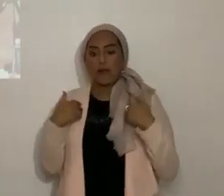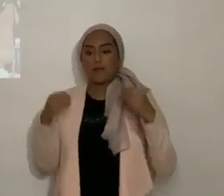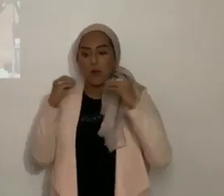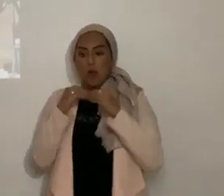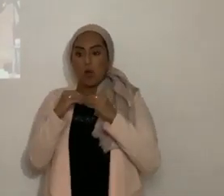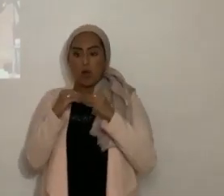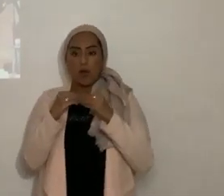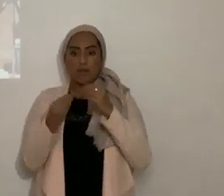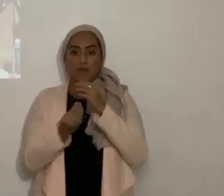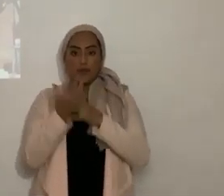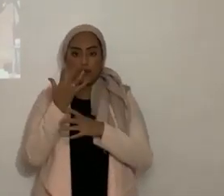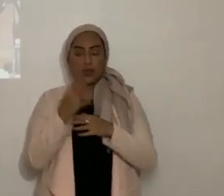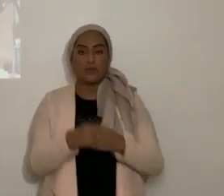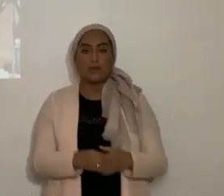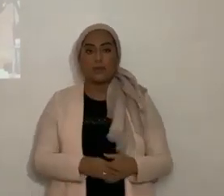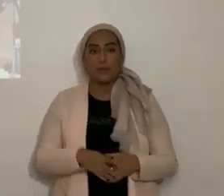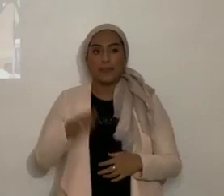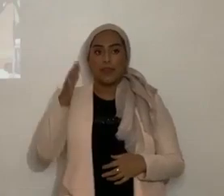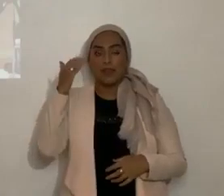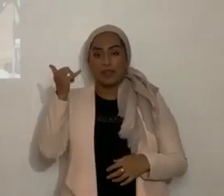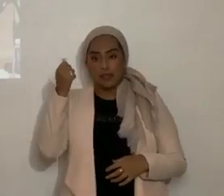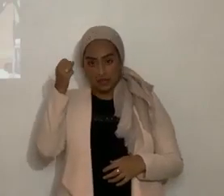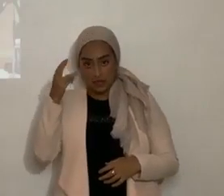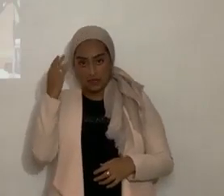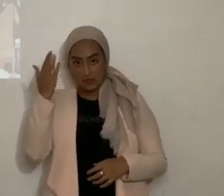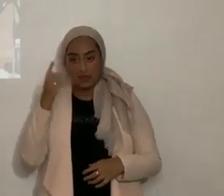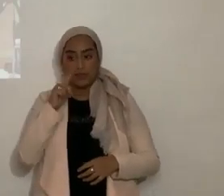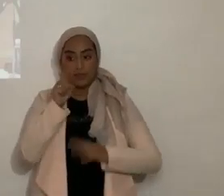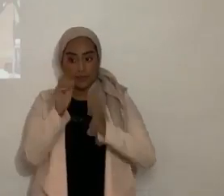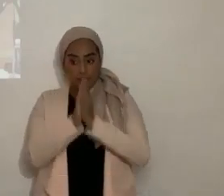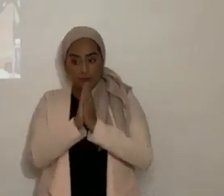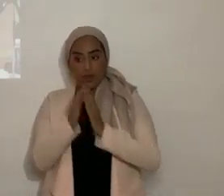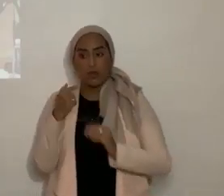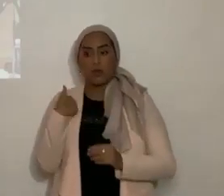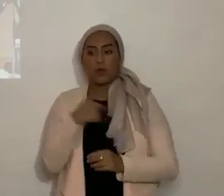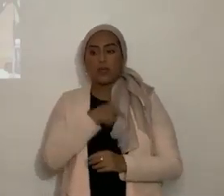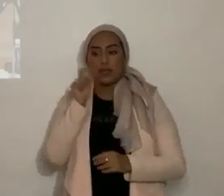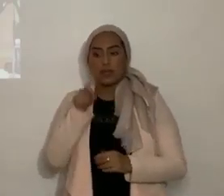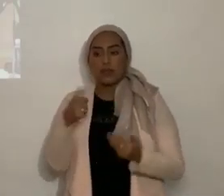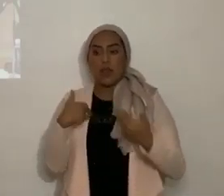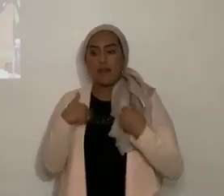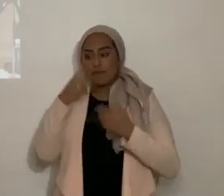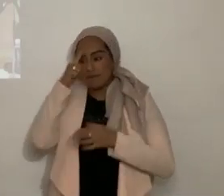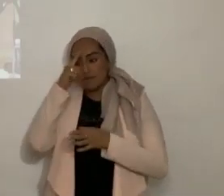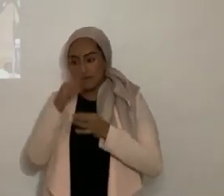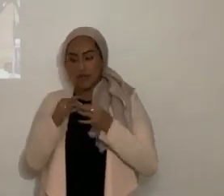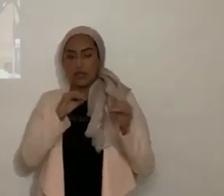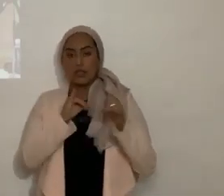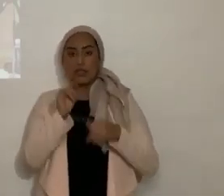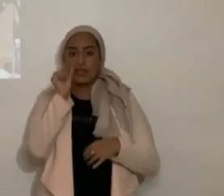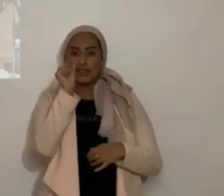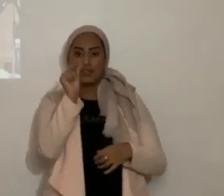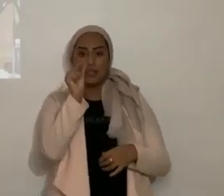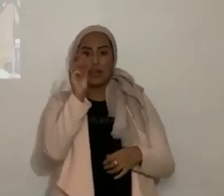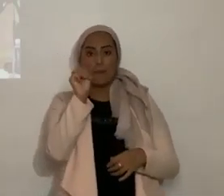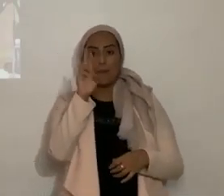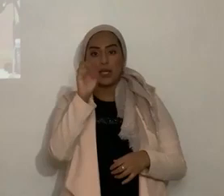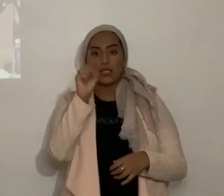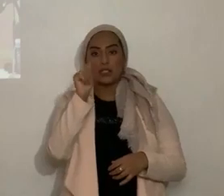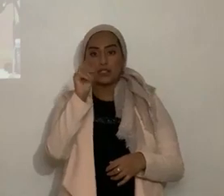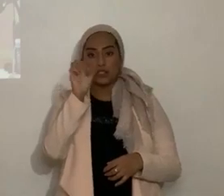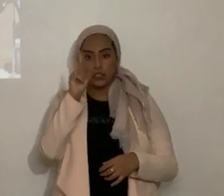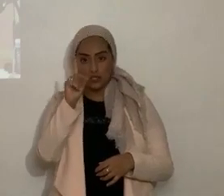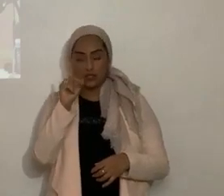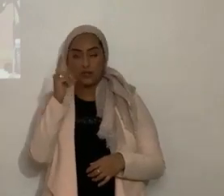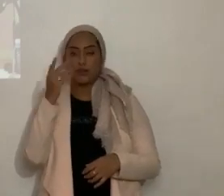fruto. Yahshua pide que tengamos fe como un grano de mostaza. Él lo